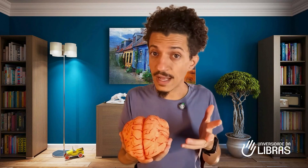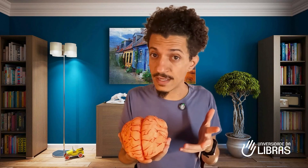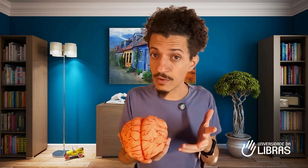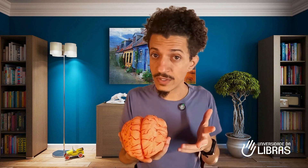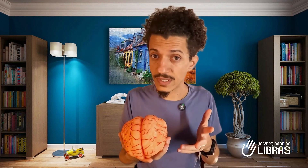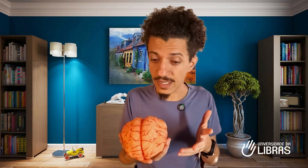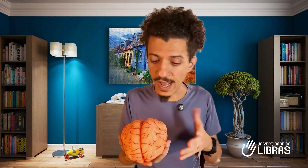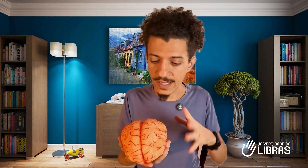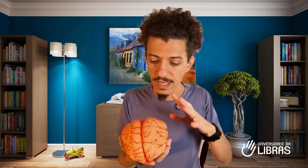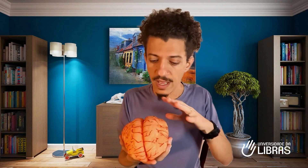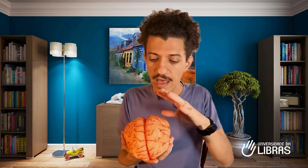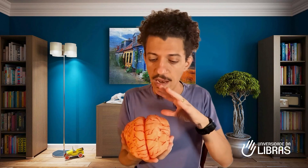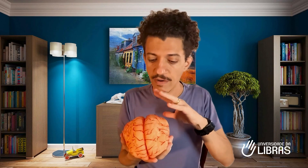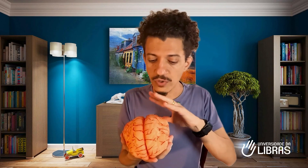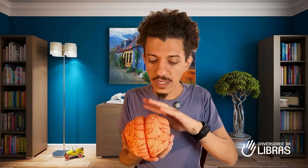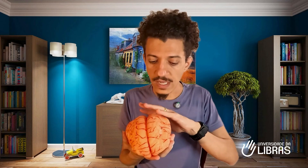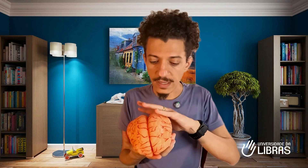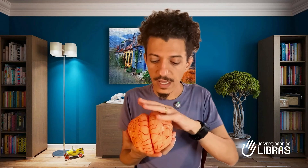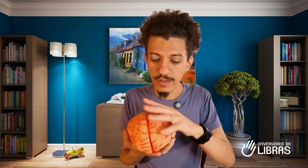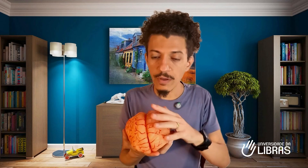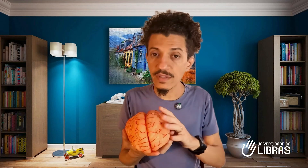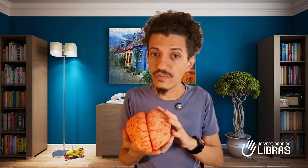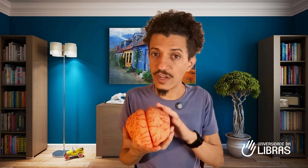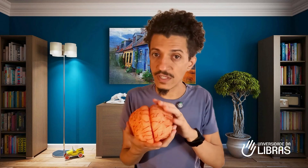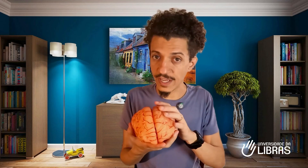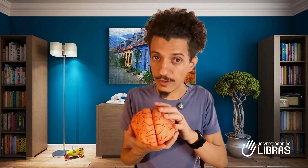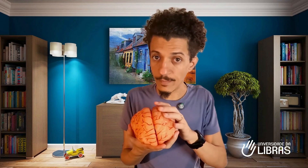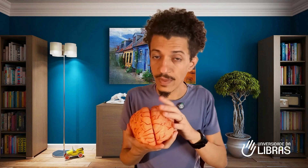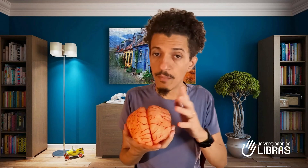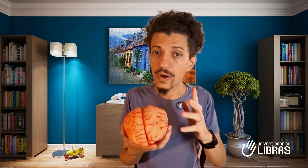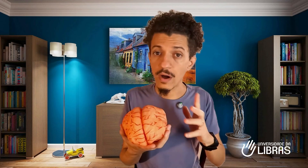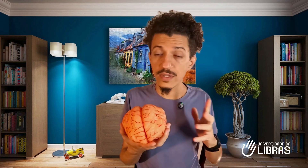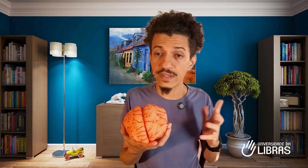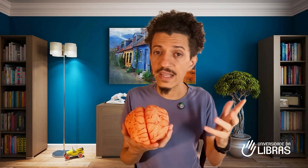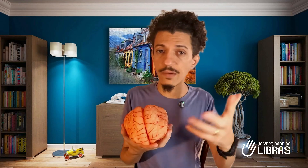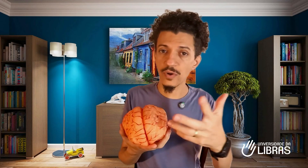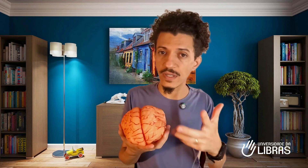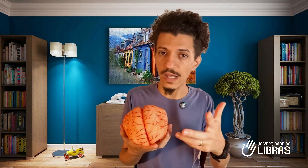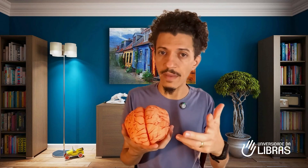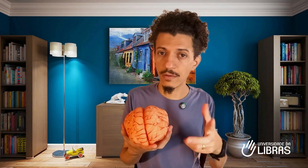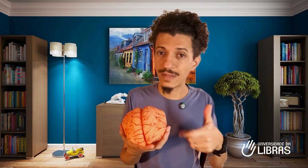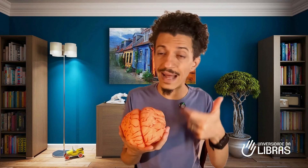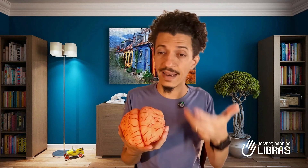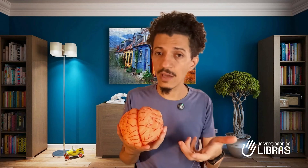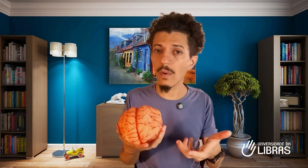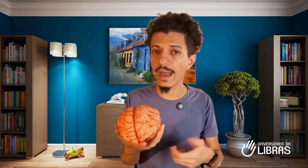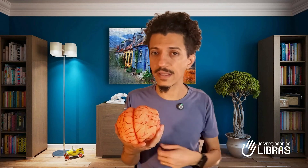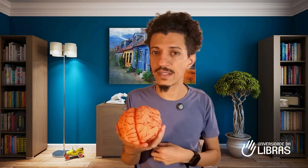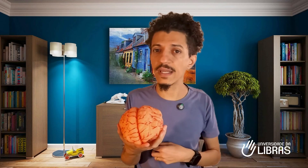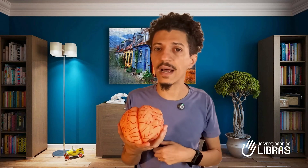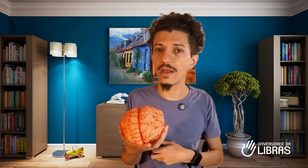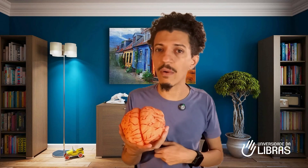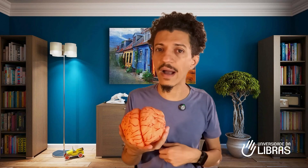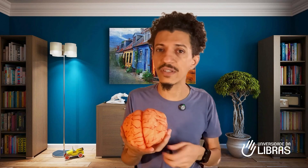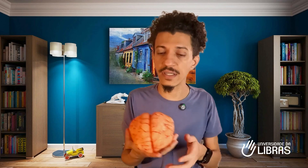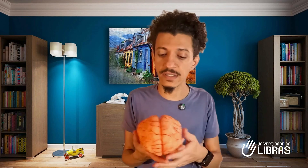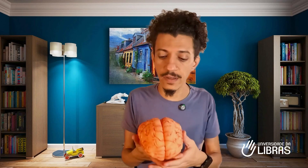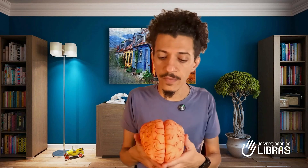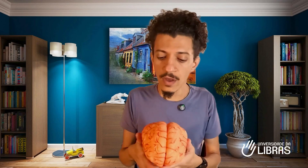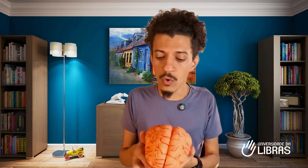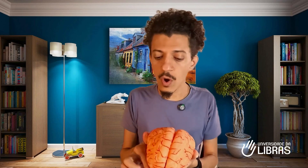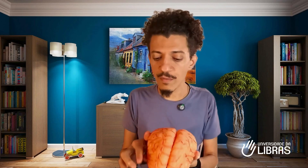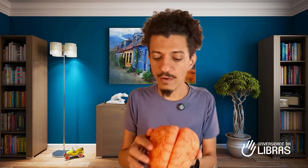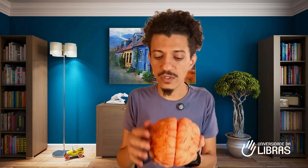caso das línguas de sinais, ele vai utilizar tanto o hemisfério esquerdo, por causa desse processamento da língua em si, da linguagem em